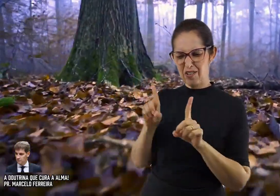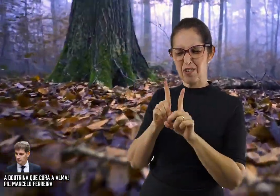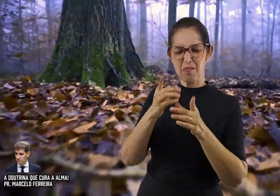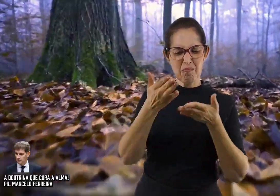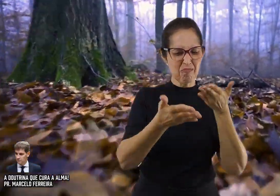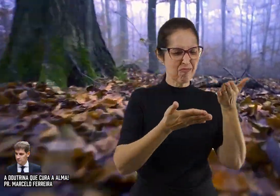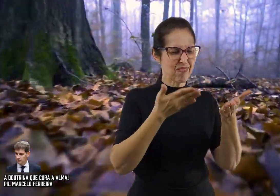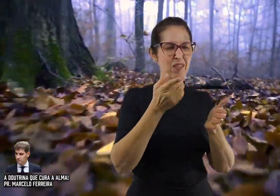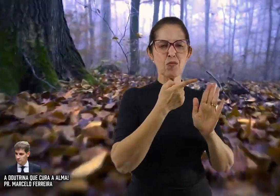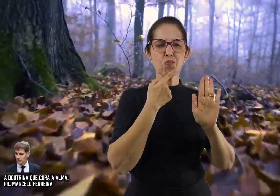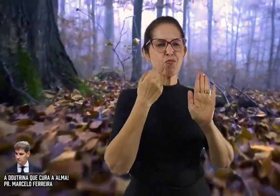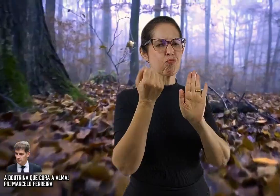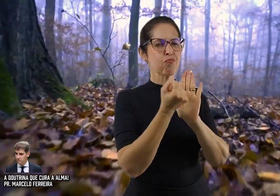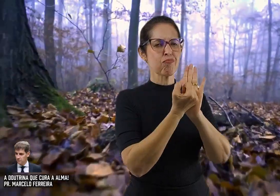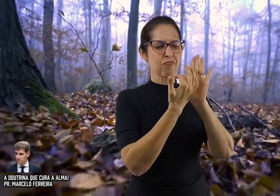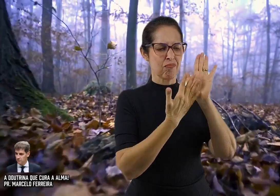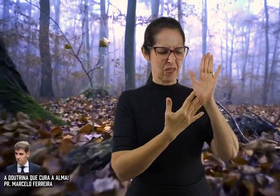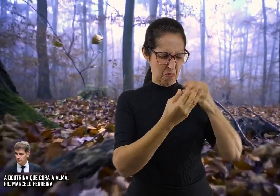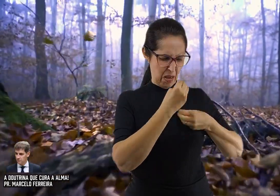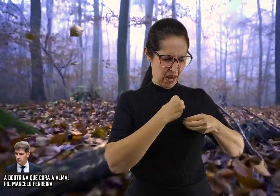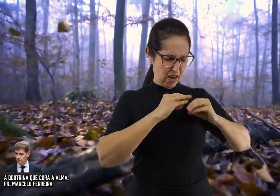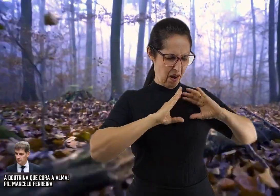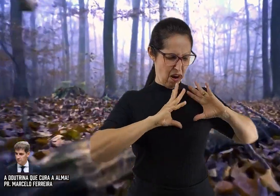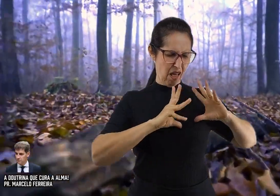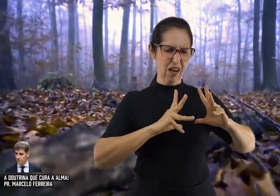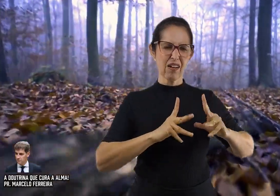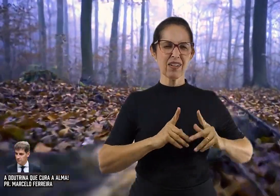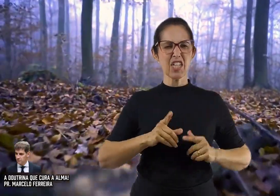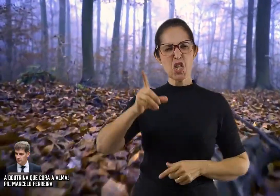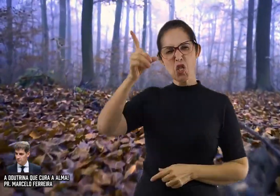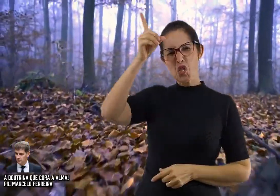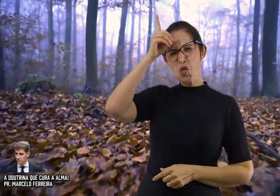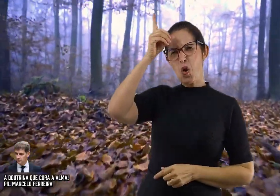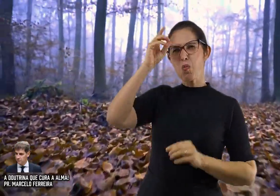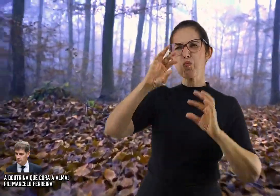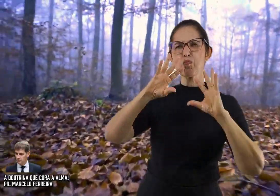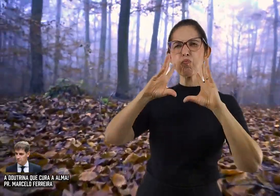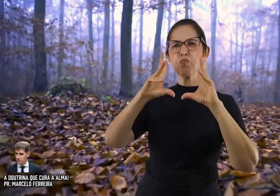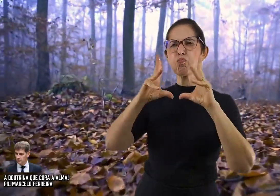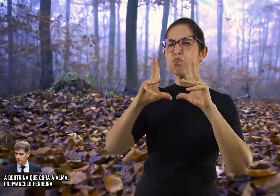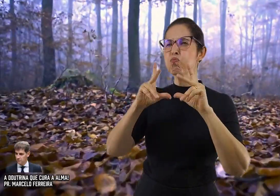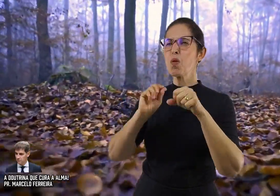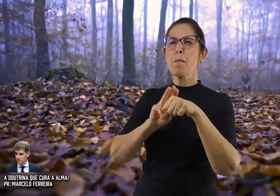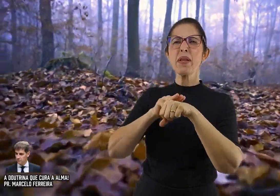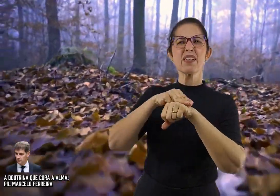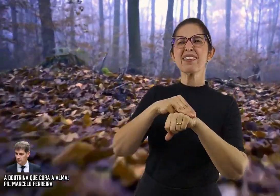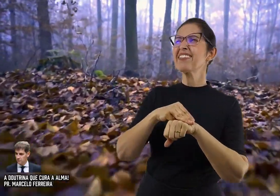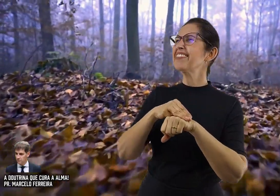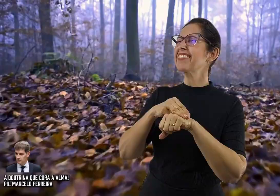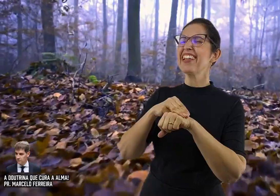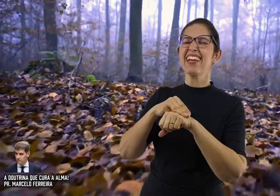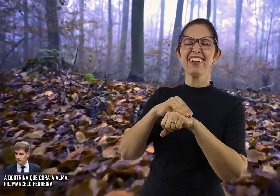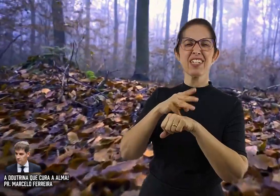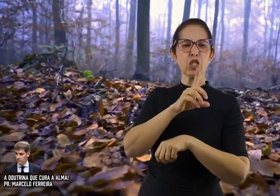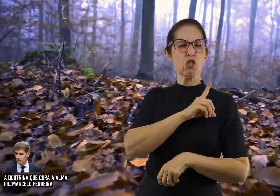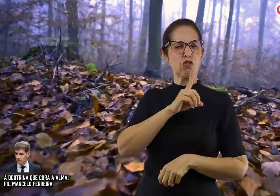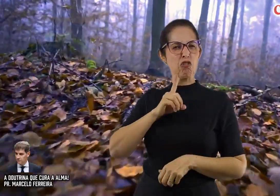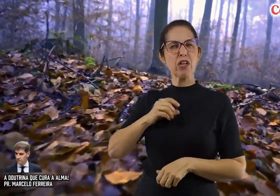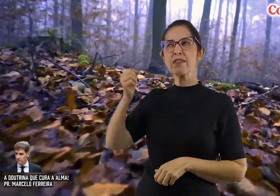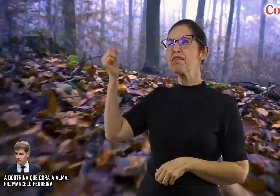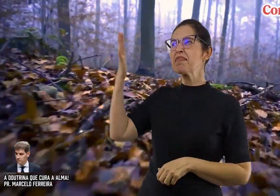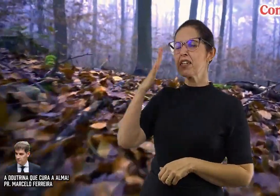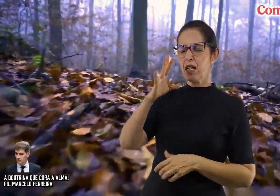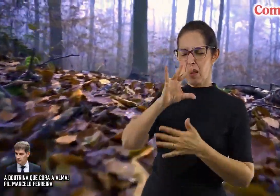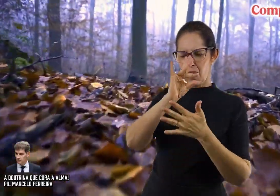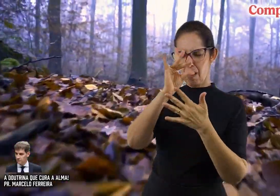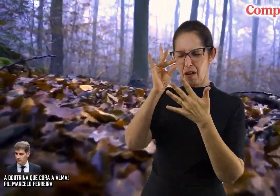nos purifica de todo o pecado. Corpo está aqui. Dor está aqui. Ministério por revelação está aqui. Diaconato por revelação está